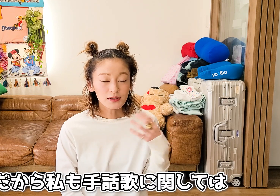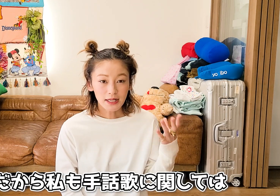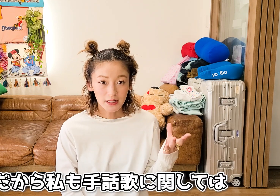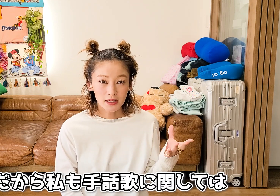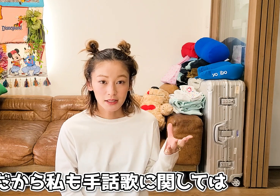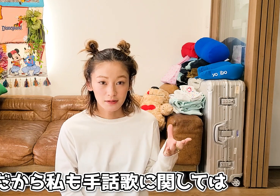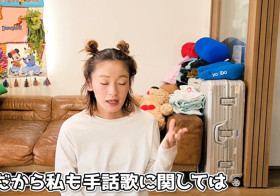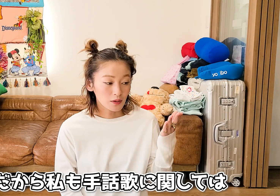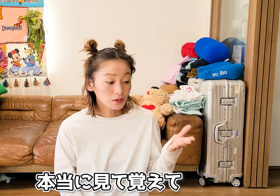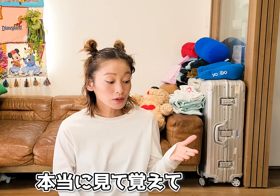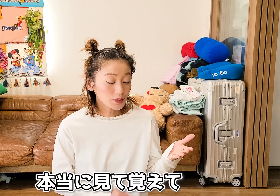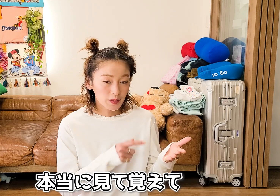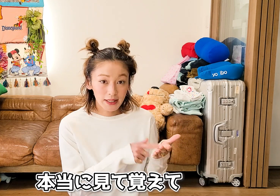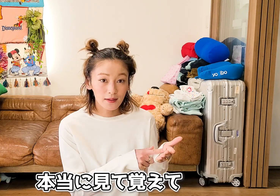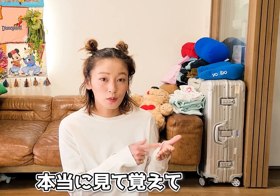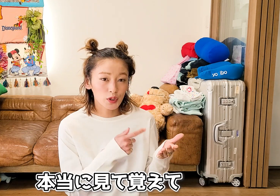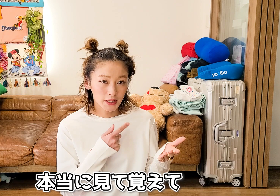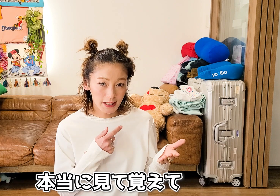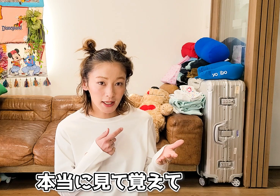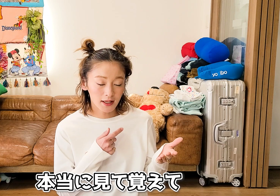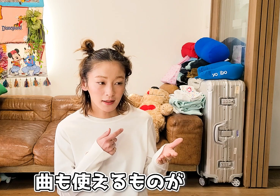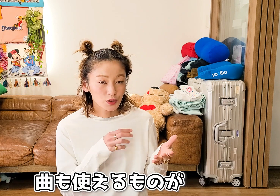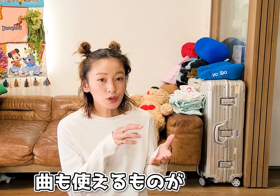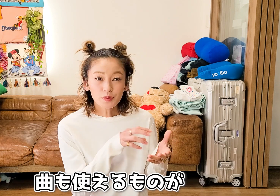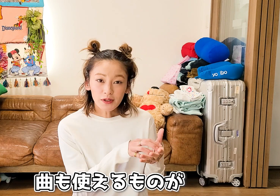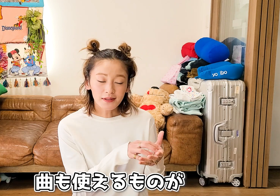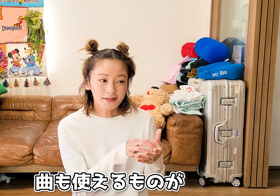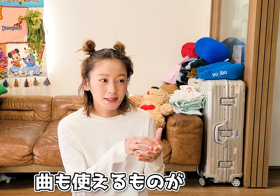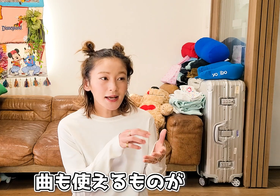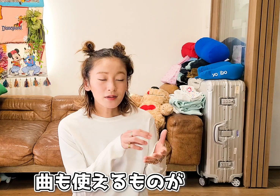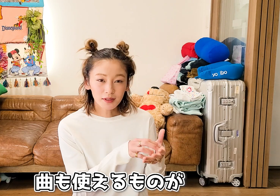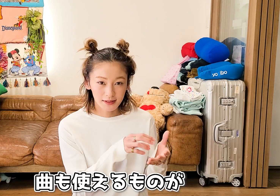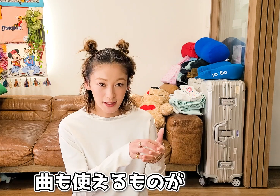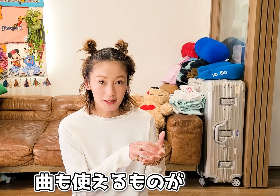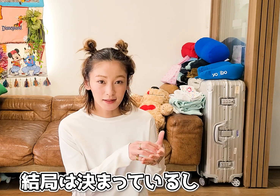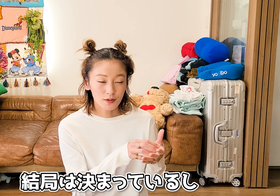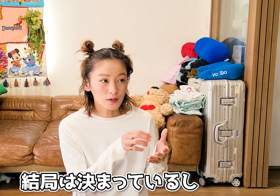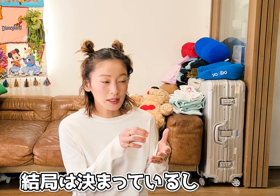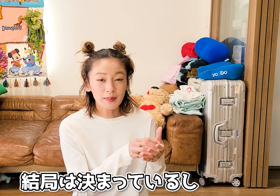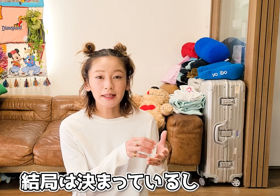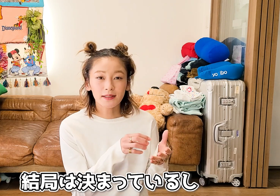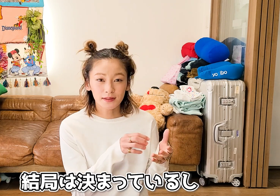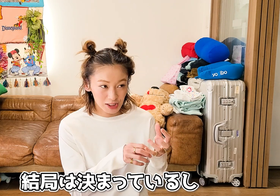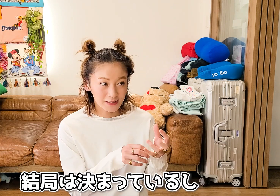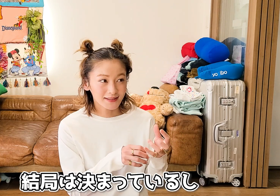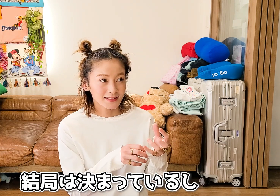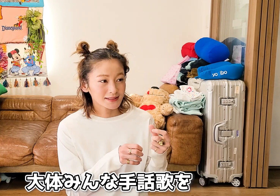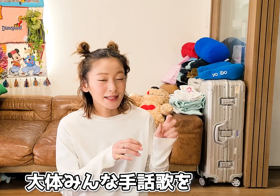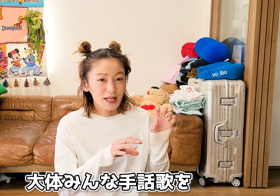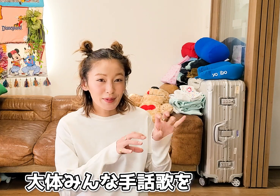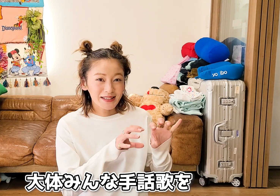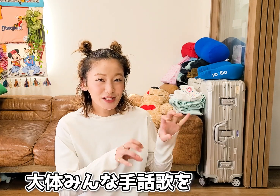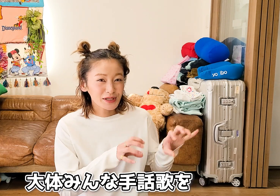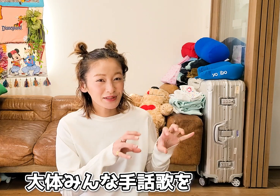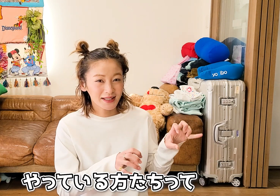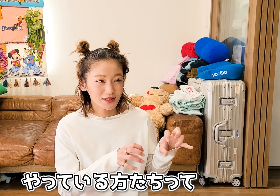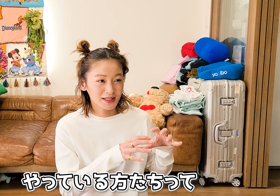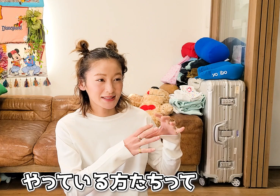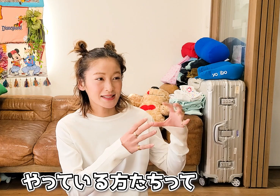に関しては本当見て覚えて、曲も使えるものが結局は決まってるし、大体みんな手話歌やってる方たち